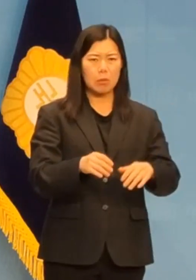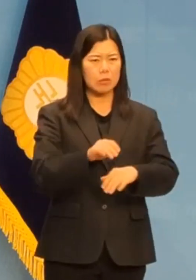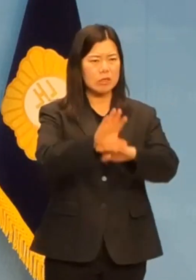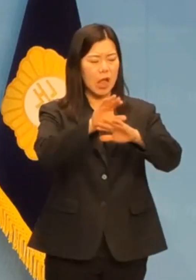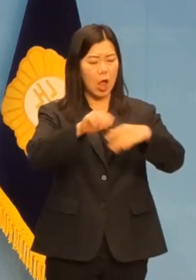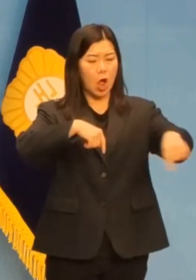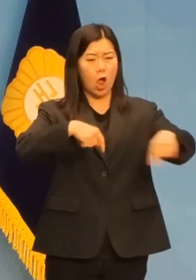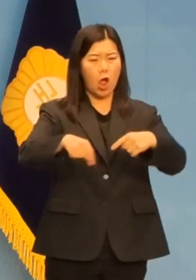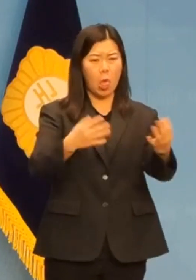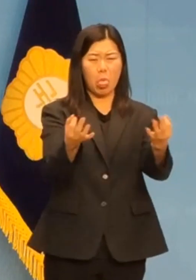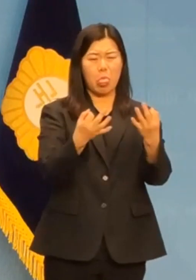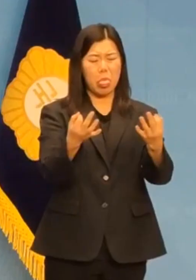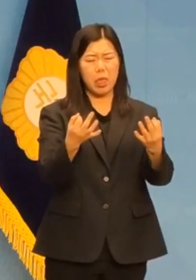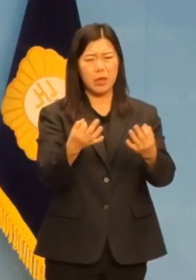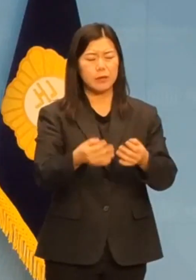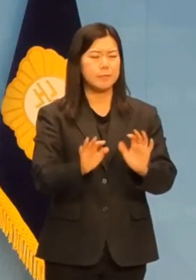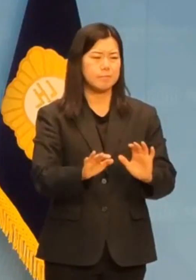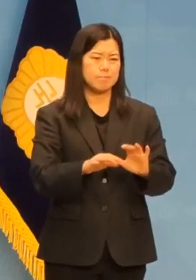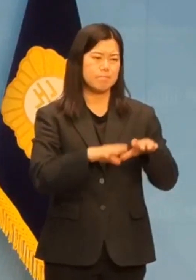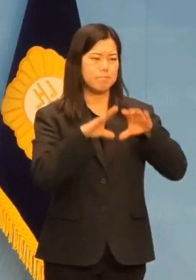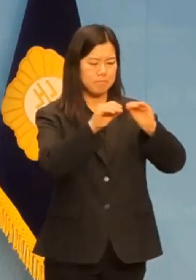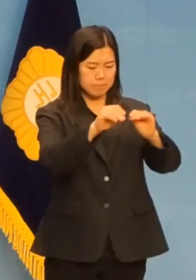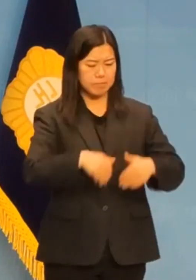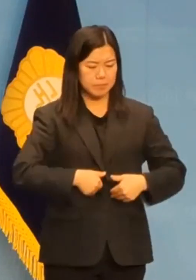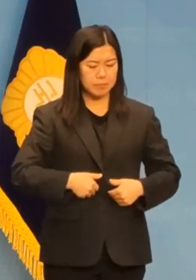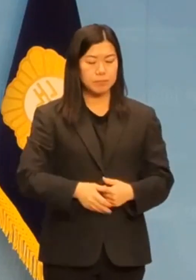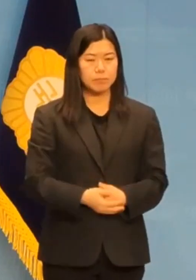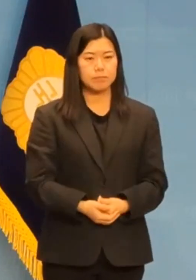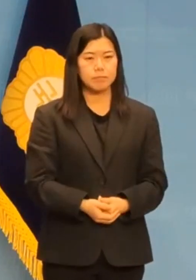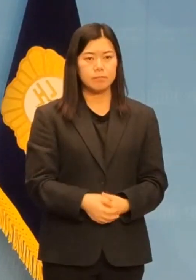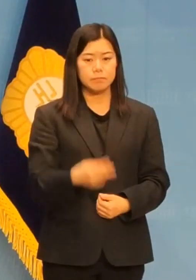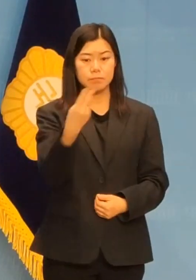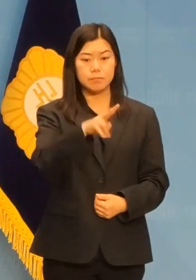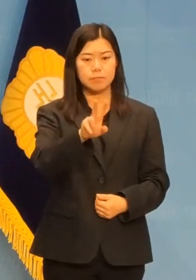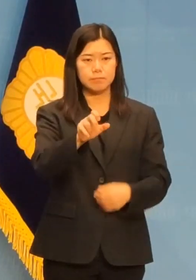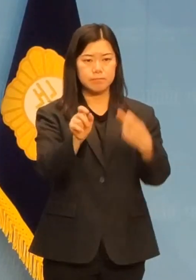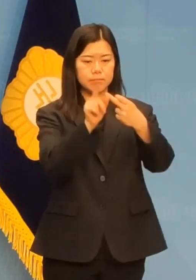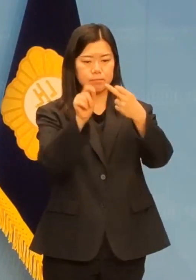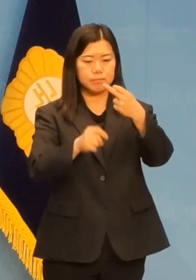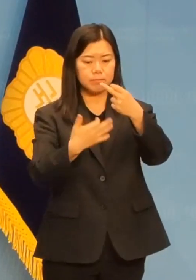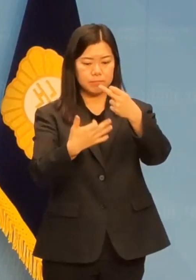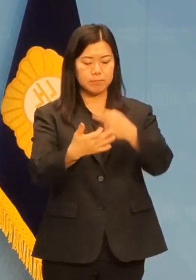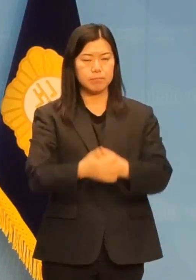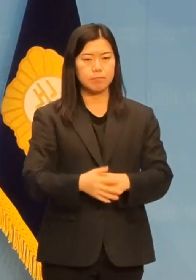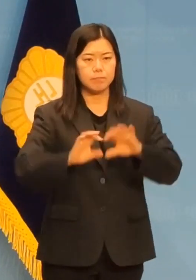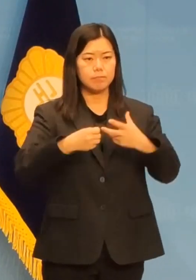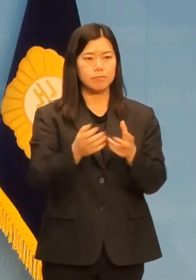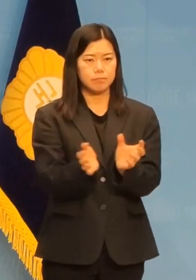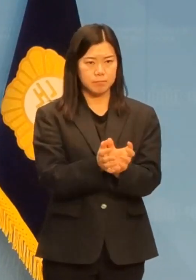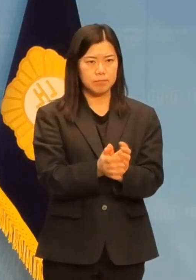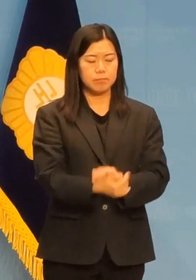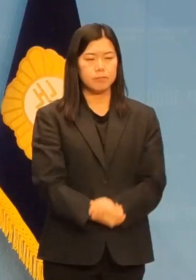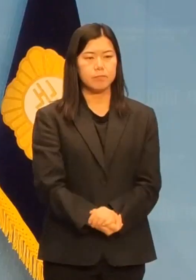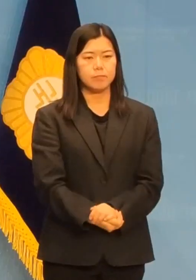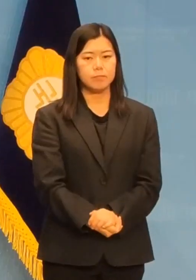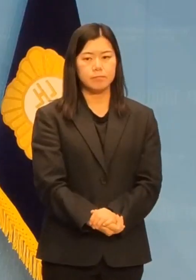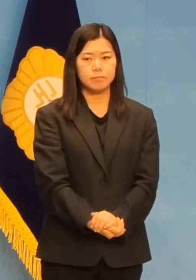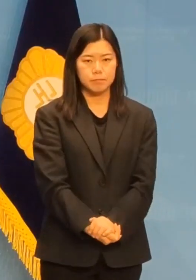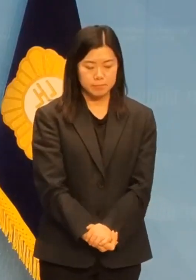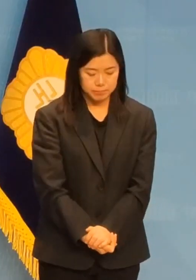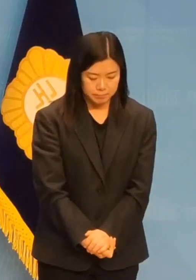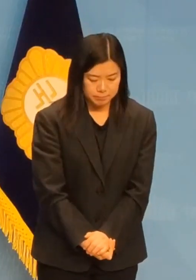생중계 정치 개그쇼는 즉각 중단돼야 합니다. 2025년 12월 19일 국민의힘 대변인 조영술입니다.